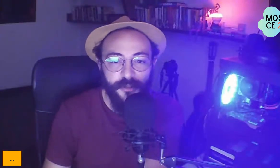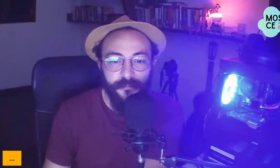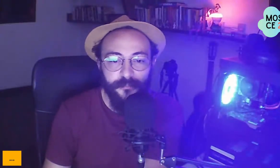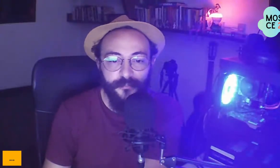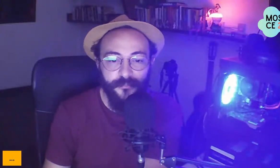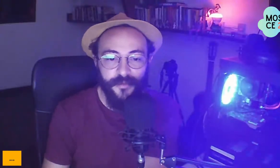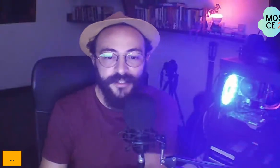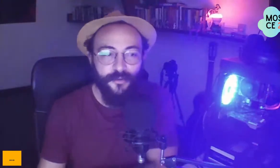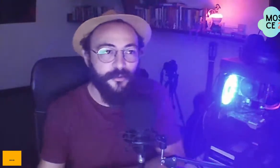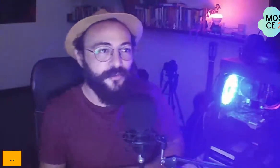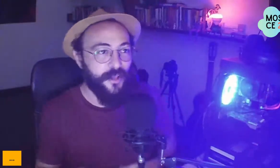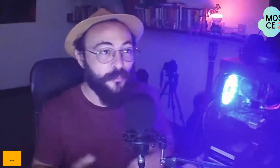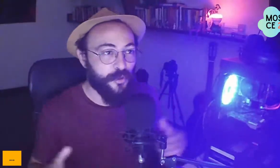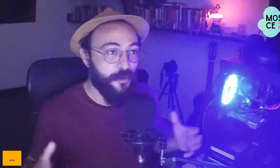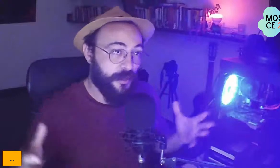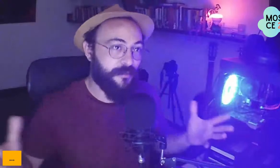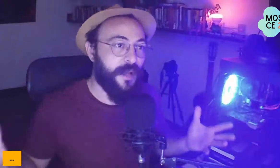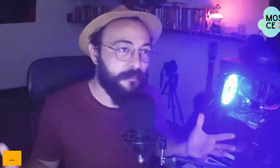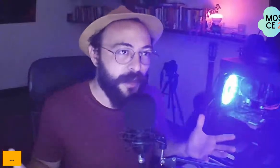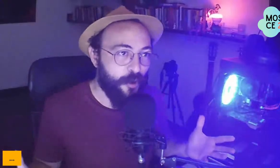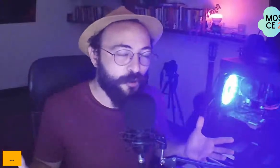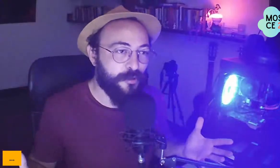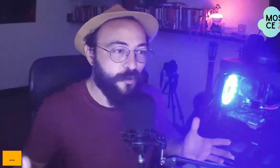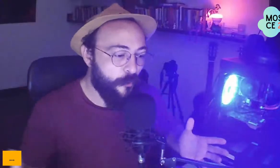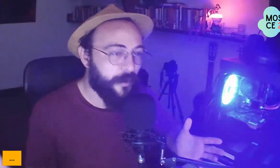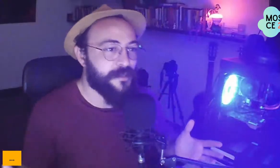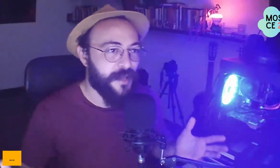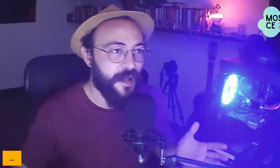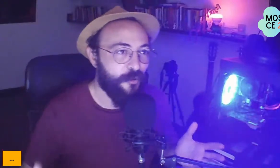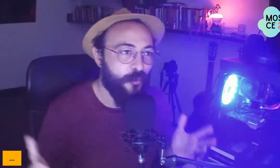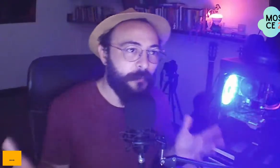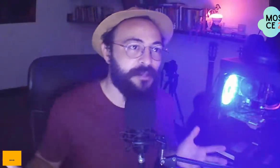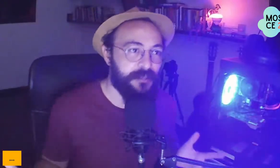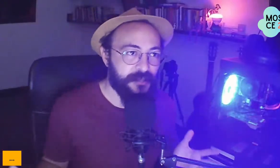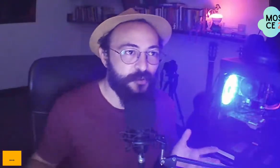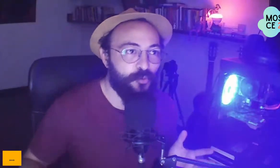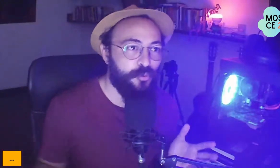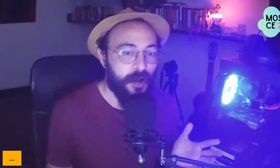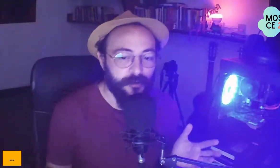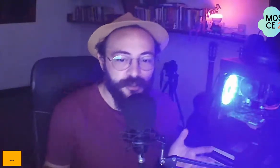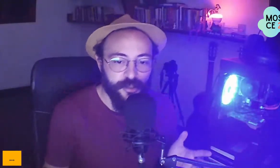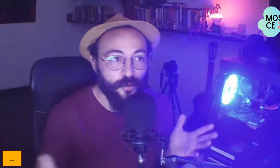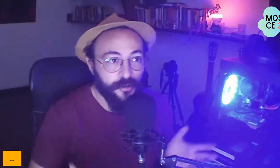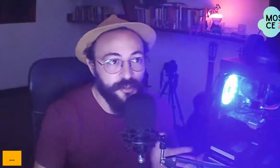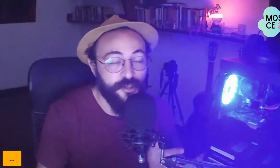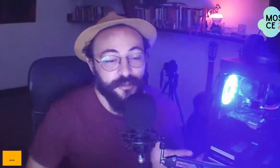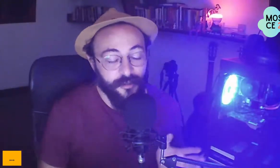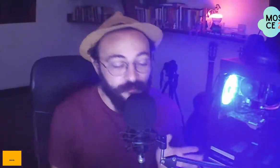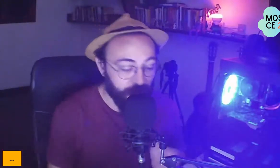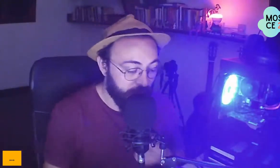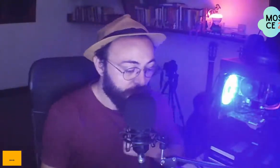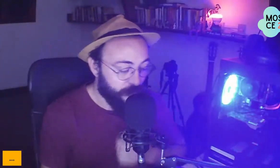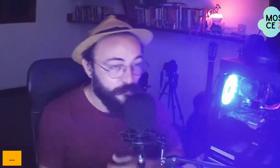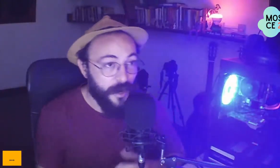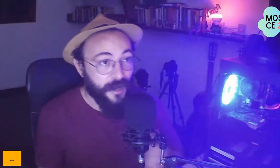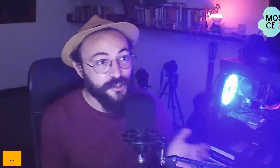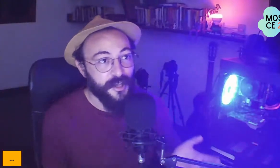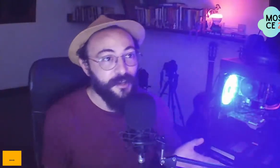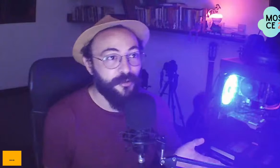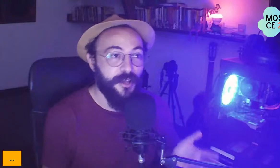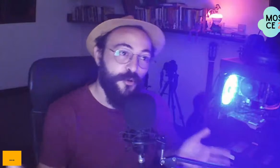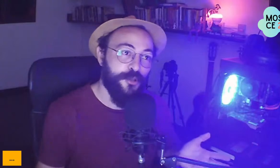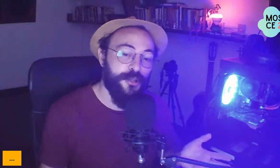para a gente falar um pouquinho, porque nada melhor do que começar com a apresentação cultural, né, gente? Ontem a gente teve